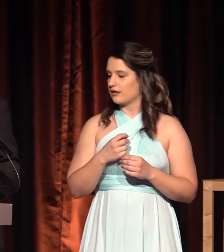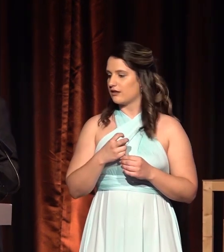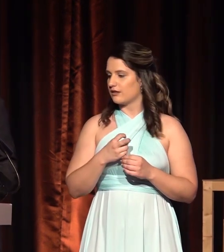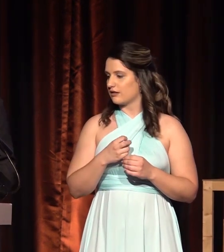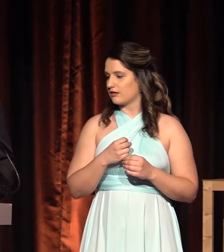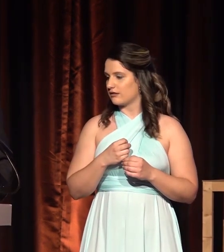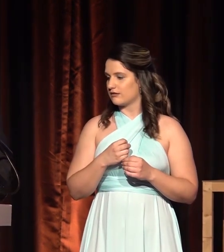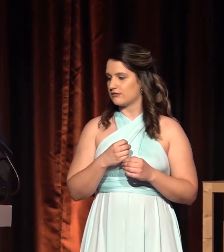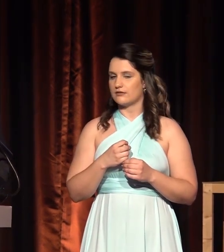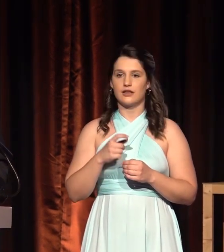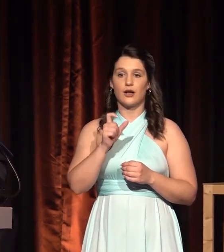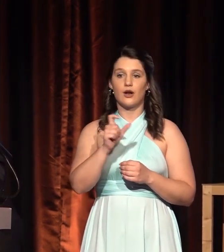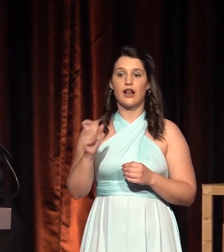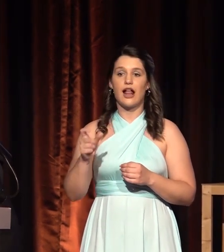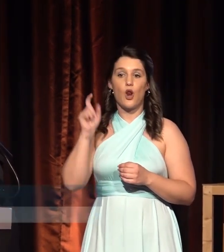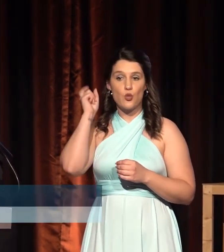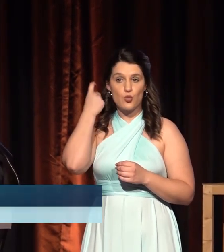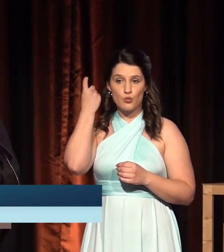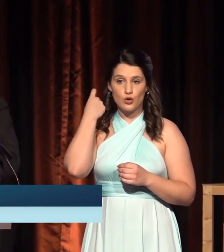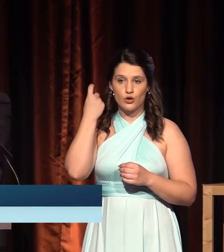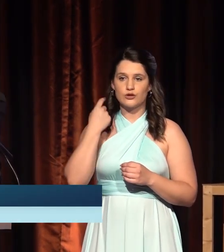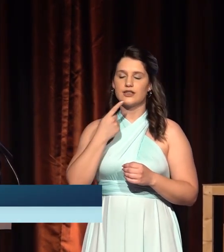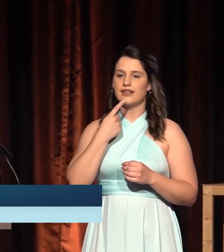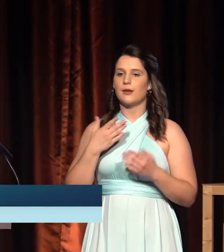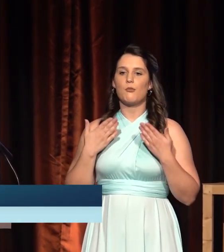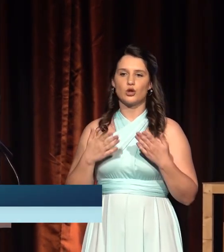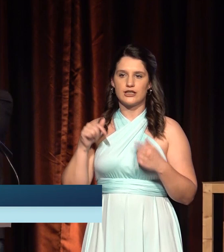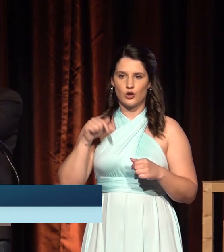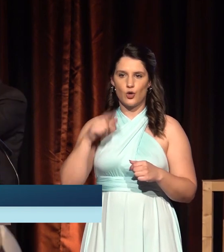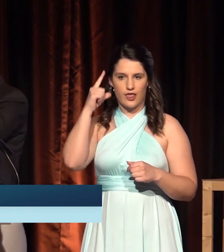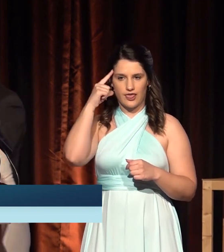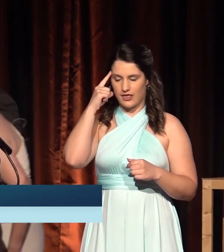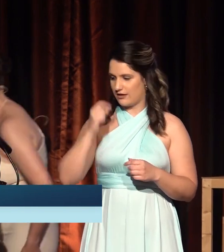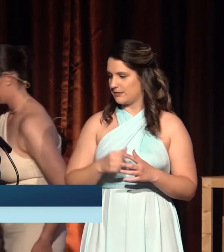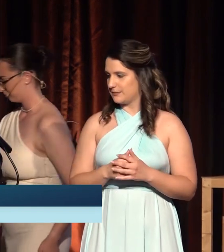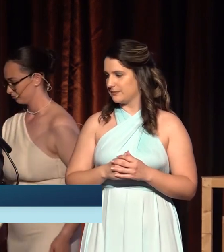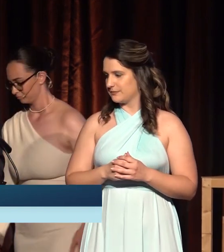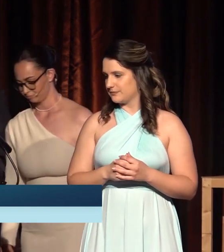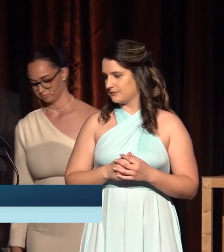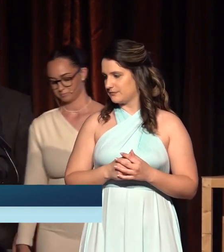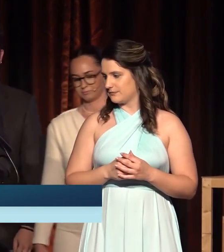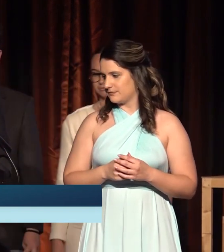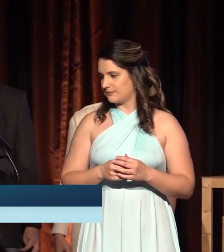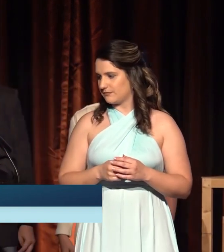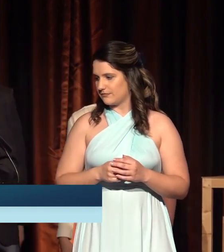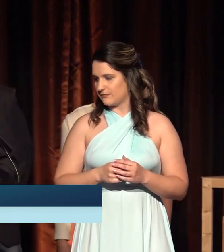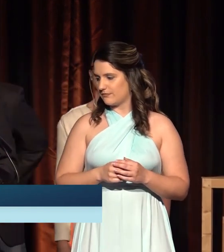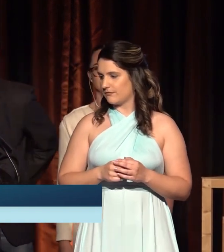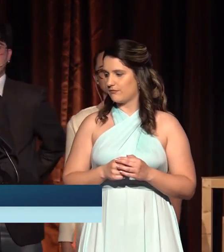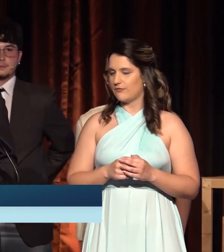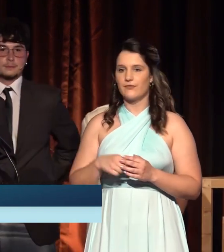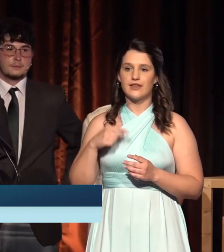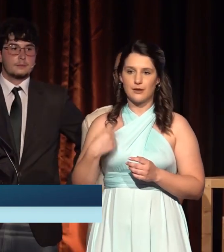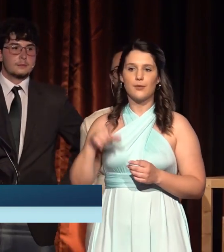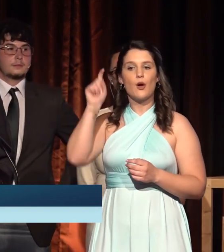les alumnes i alumnes que sou els protagonistes d'esta nit, que feu la graduació, i també a tot